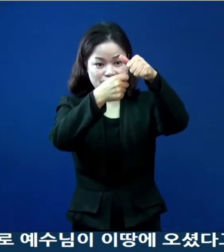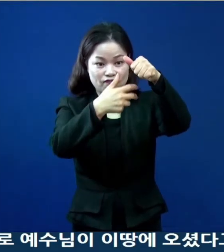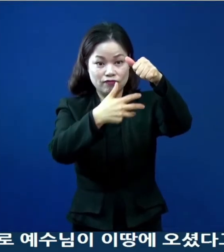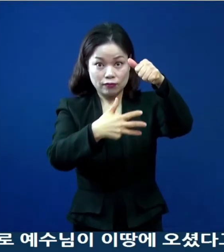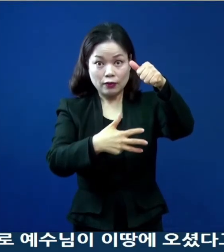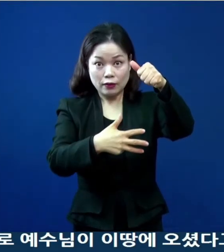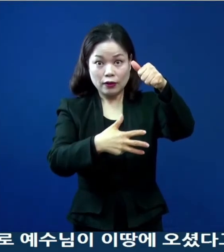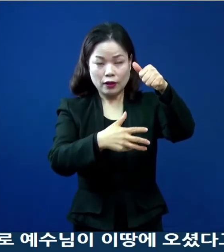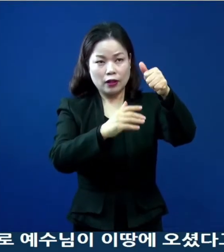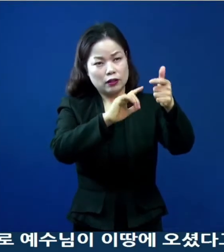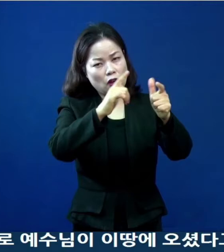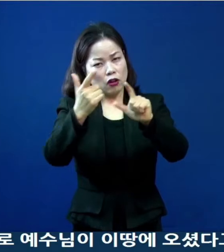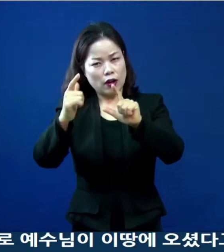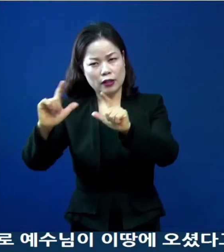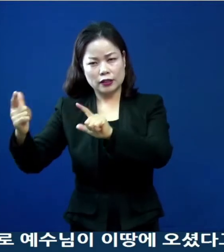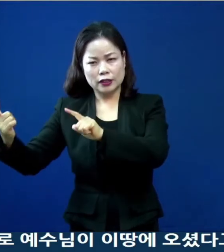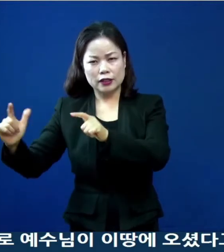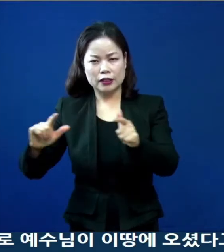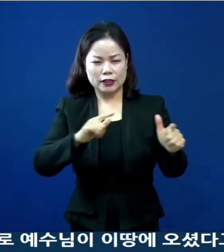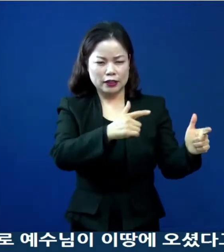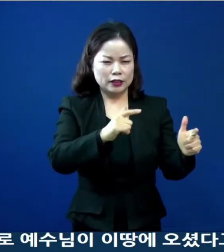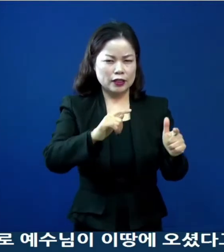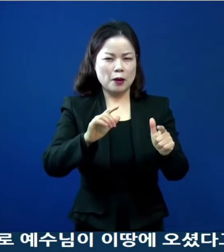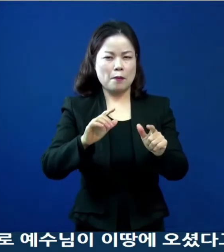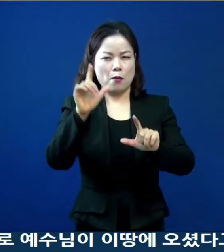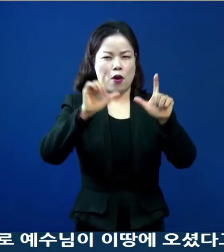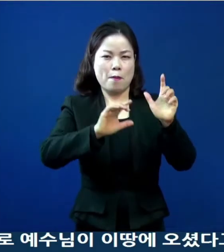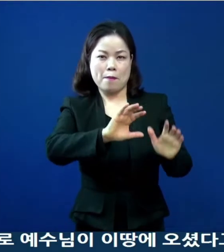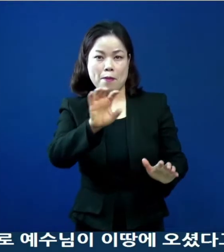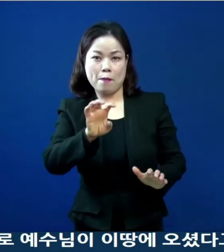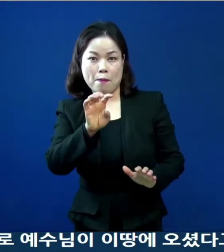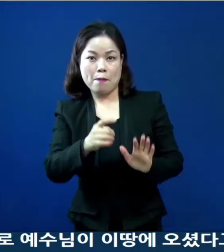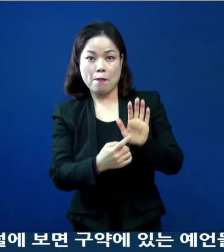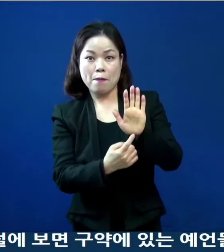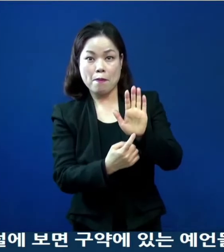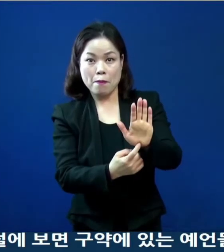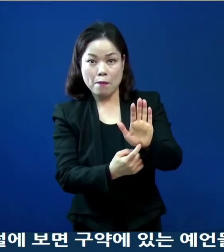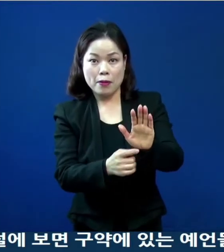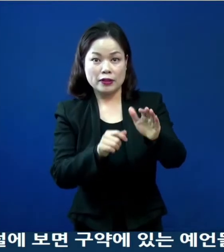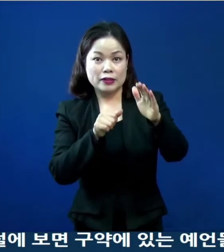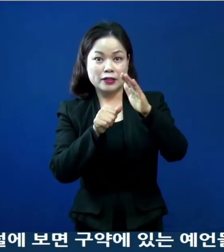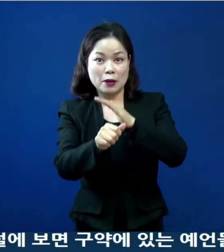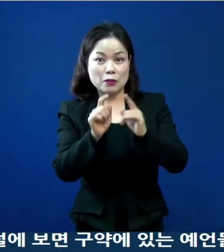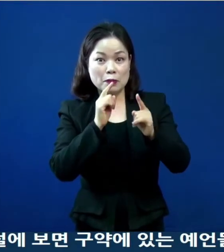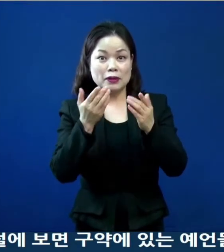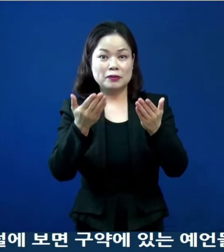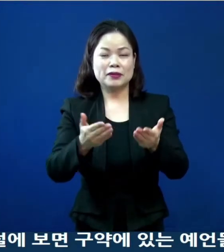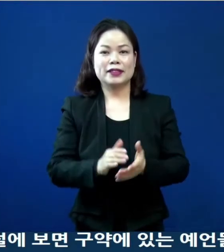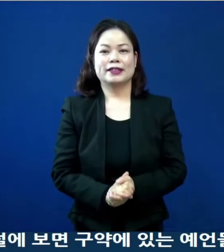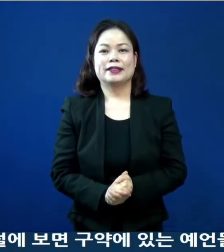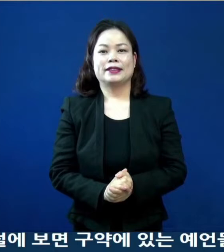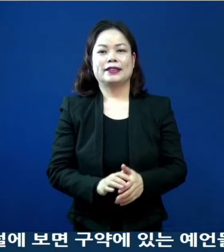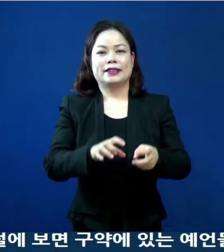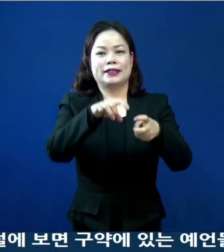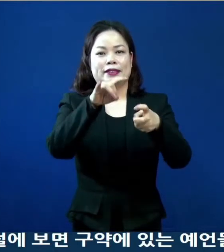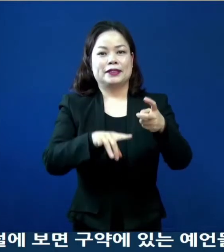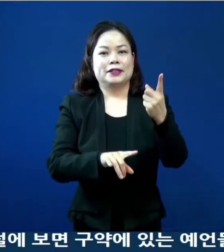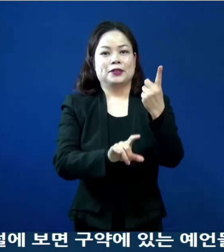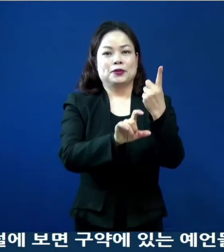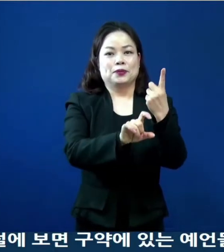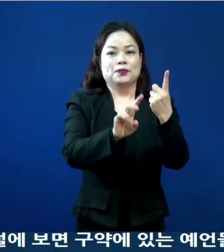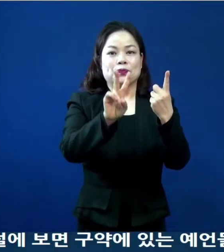이를 요 모양 저 모양으로 반복해서 설명을 합니다. 대표적인 구절 한 절만 보려 하는데 마태복음